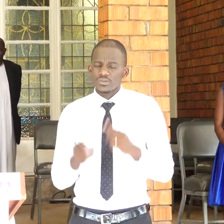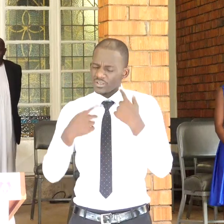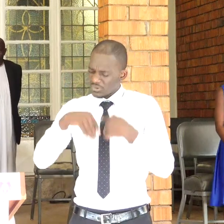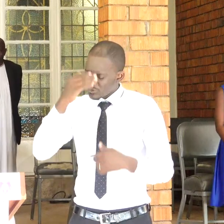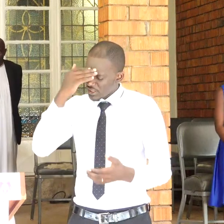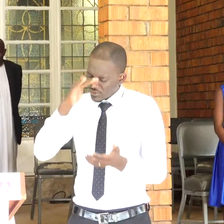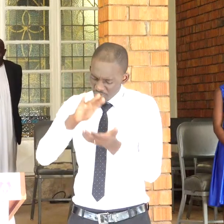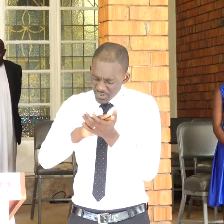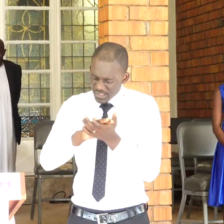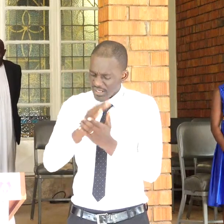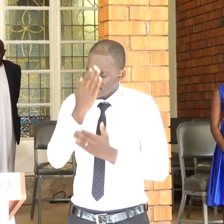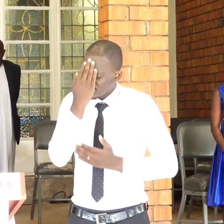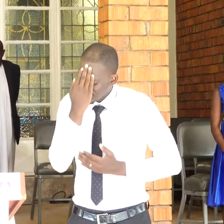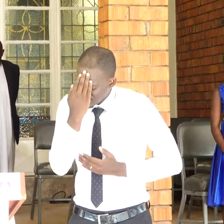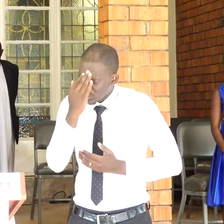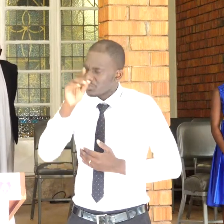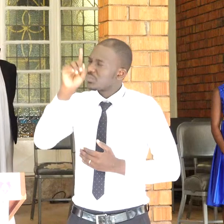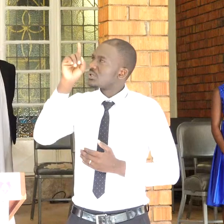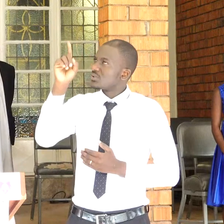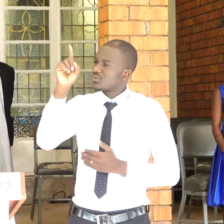tukugonderenga ayi Katonda ow'ekisa